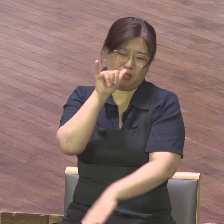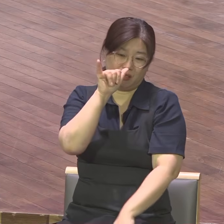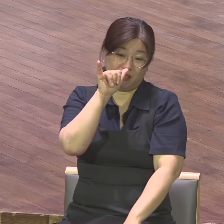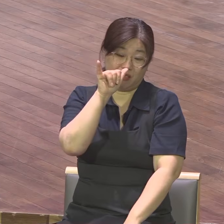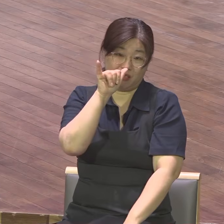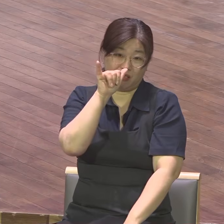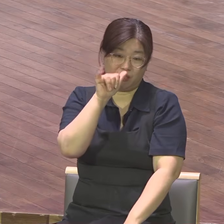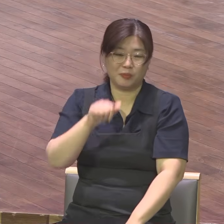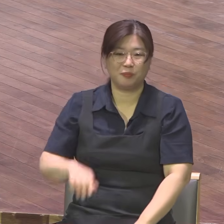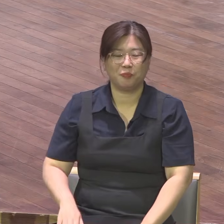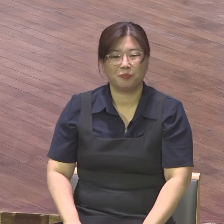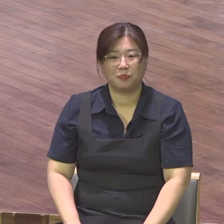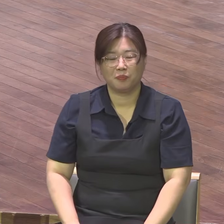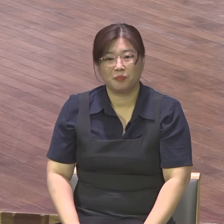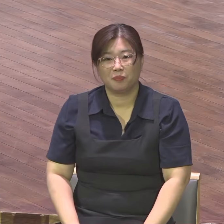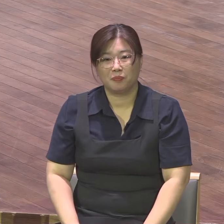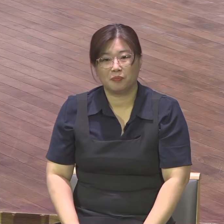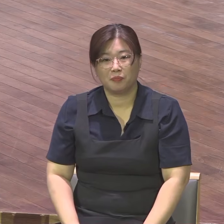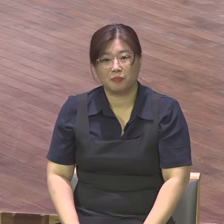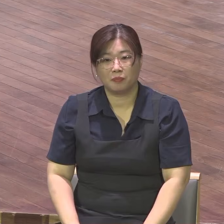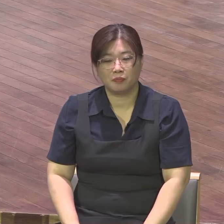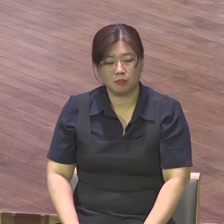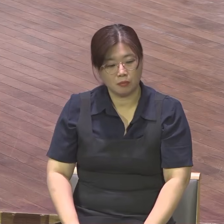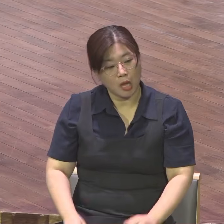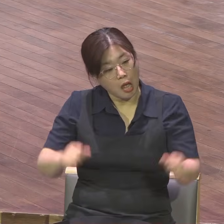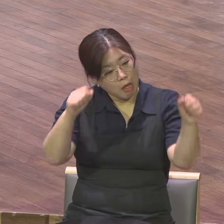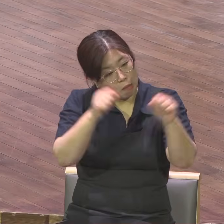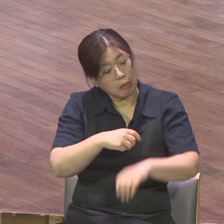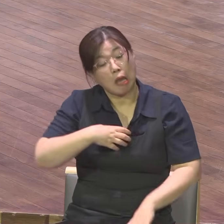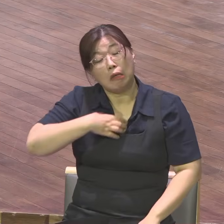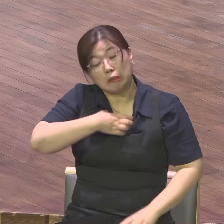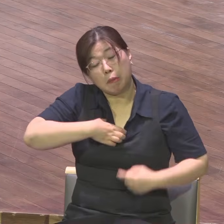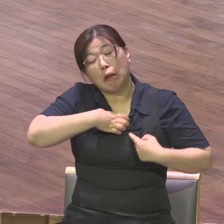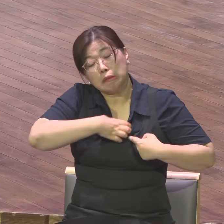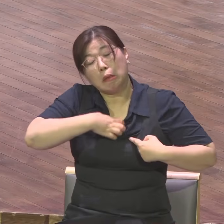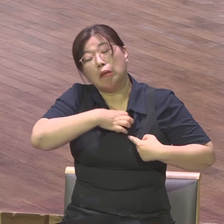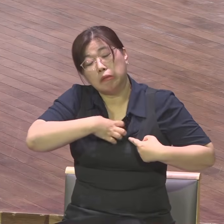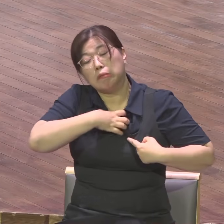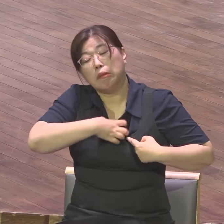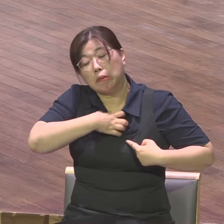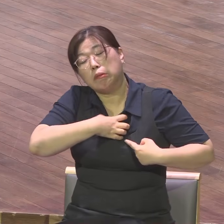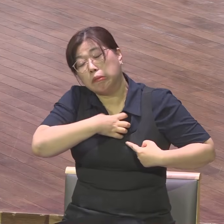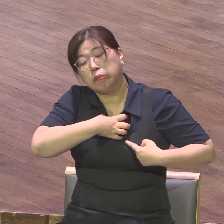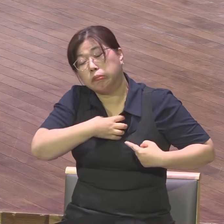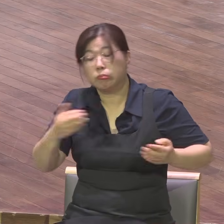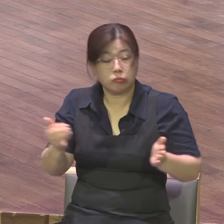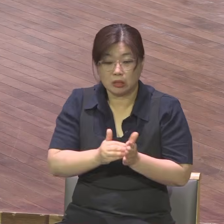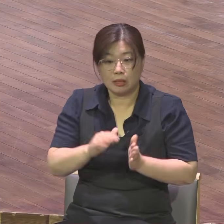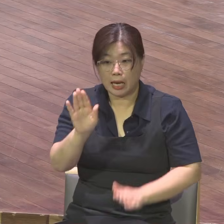소망의 메시지를 여러분이 들을 수 있어야 되고 말할 수 있어야 돼요. 회복시켜 주신다.